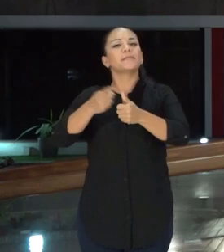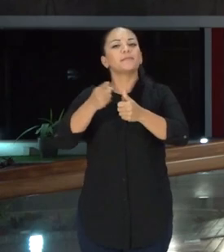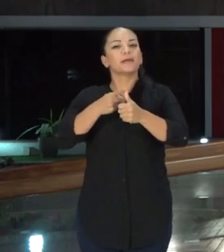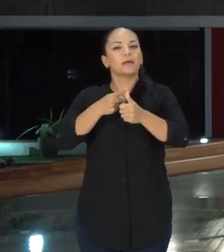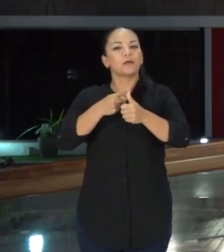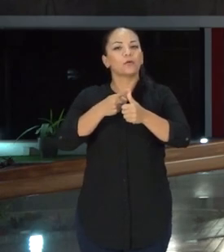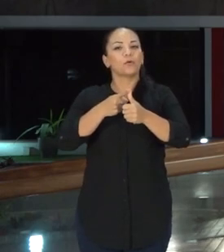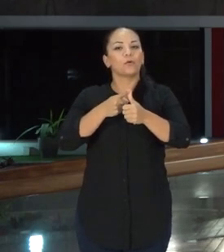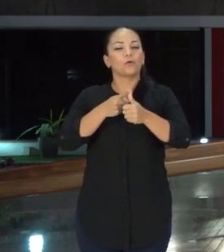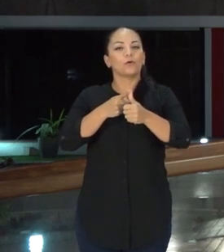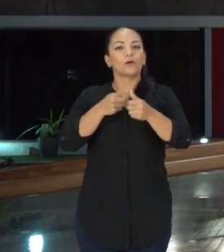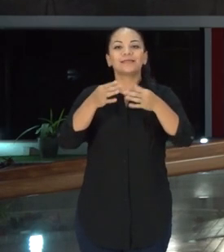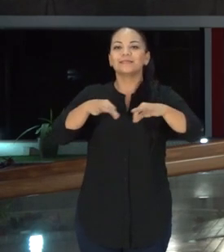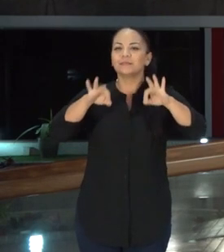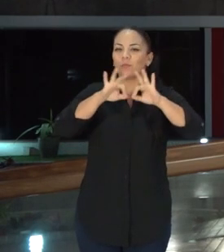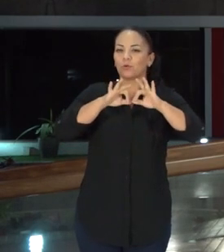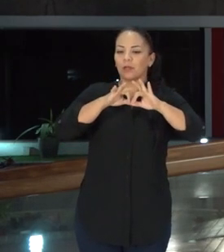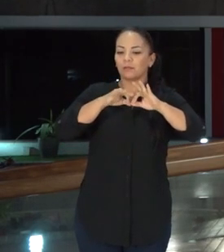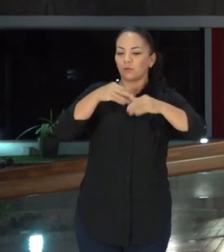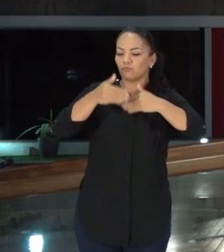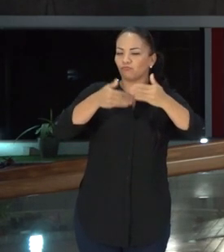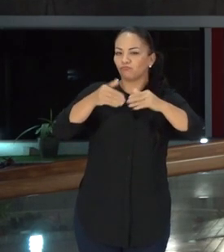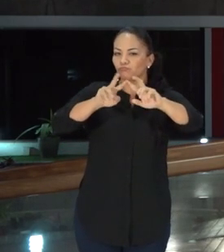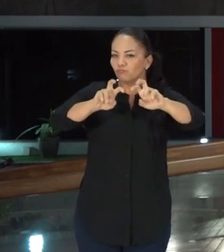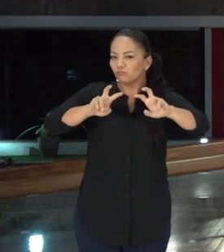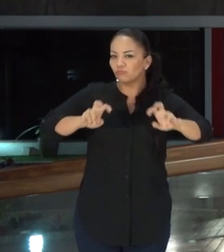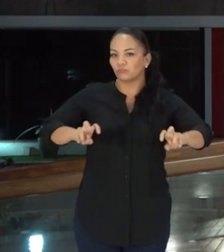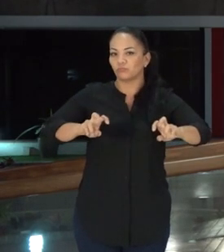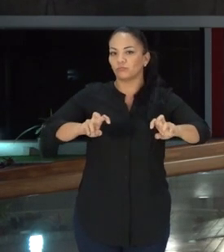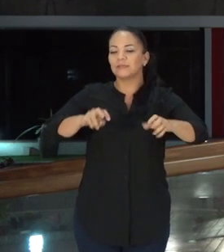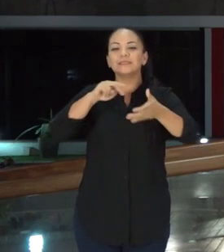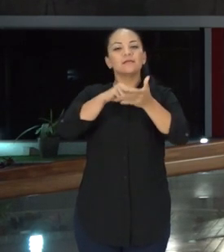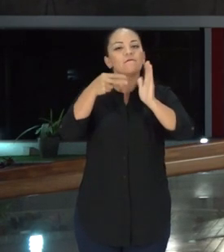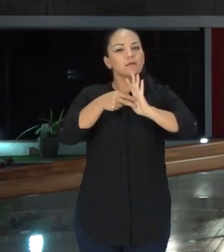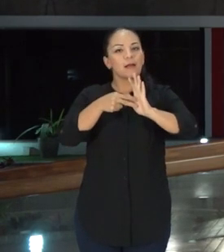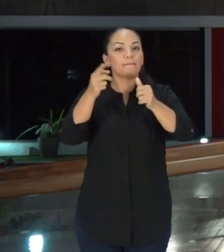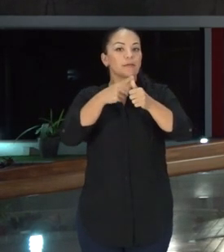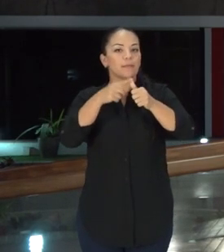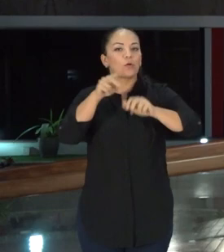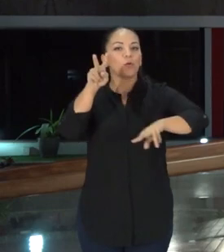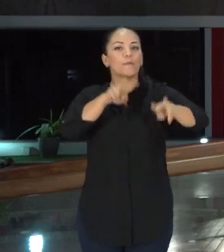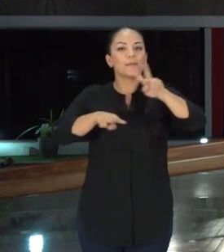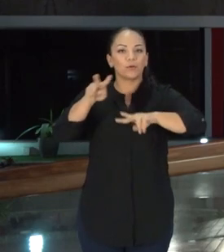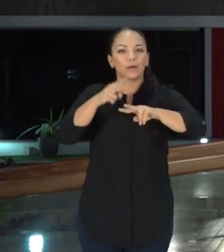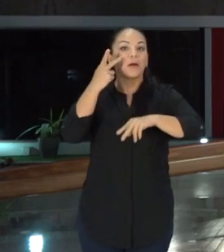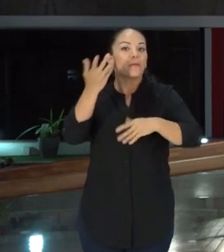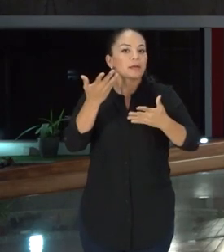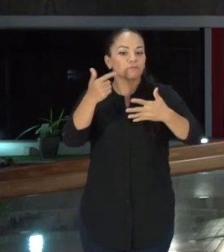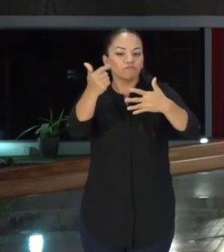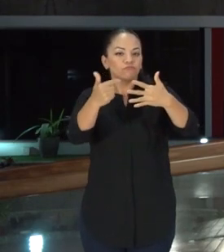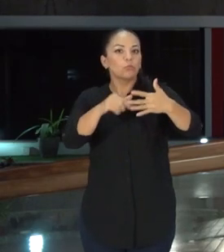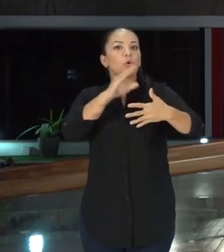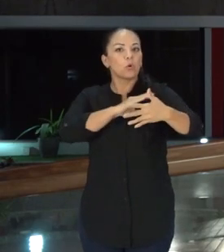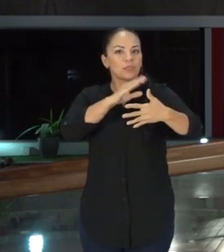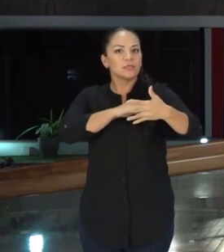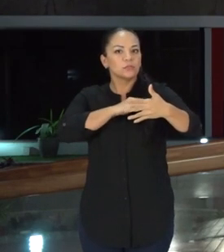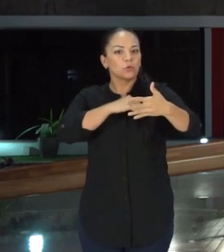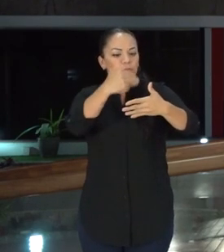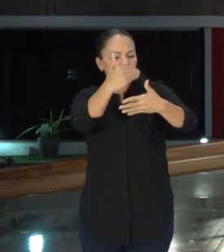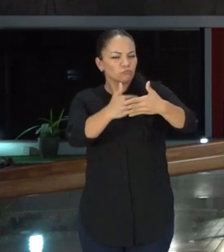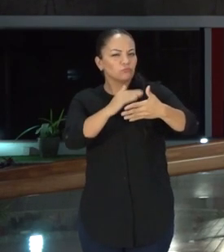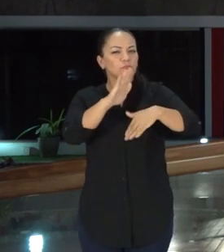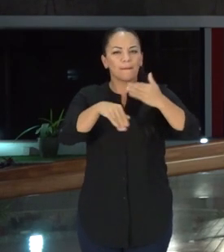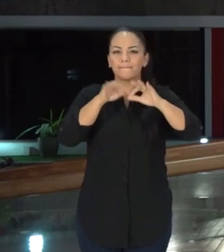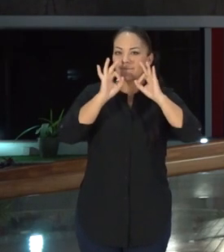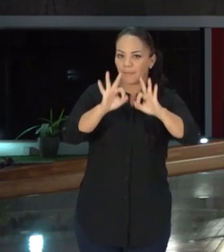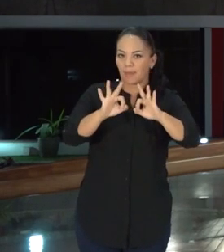avanzar en una fase exploratoria, es decir, tratar de valorar si las condiciones nos dan los números